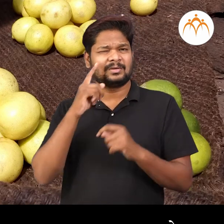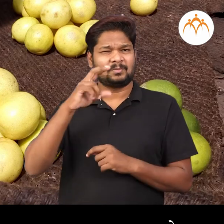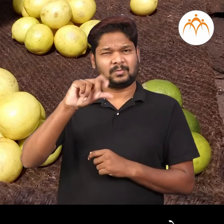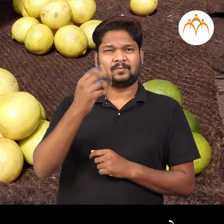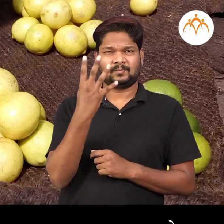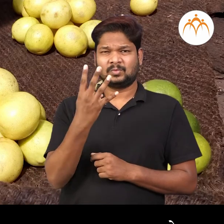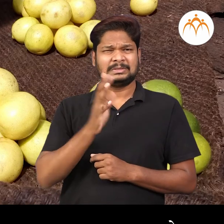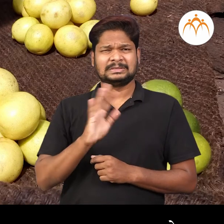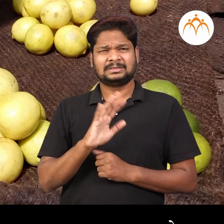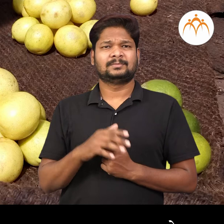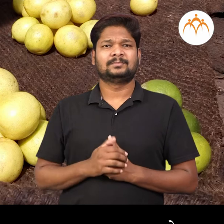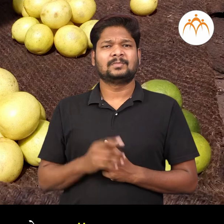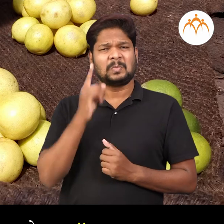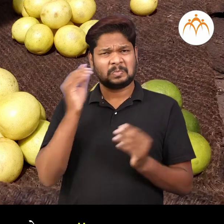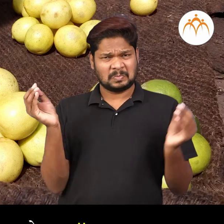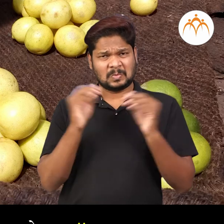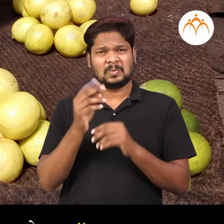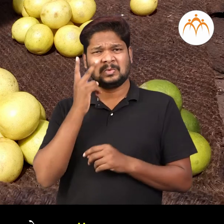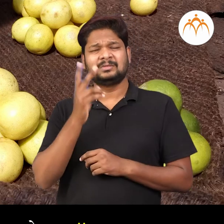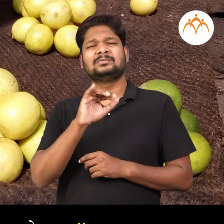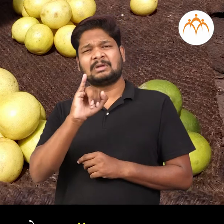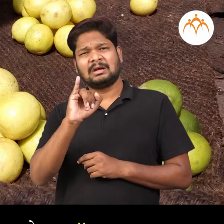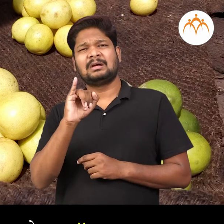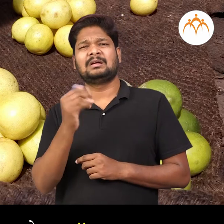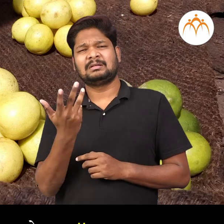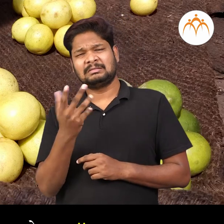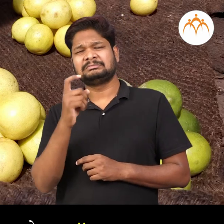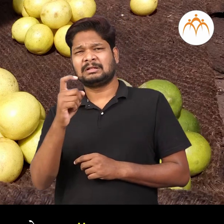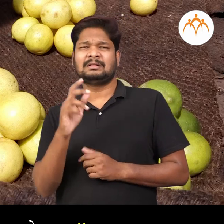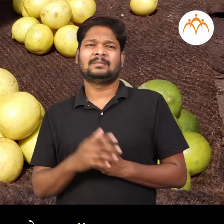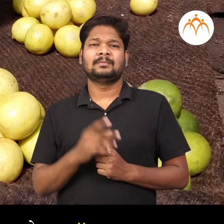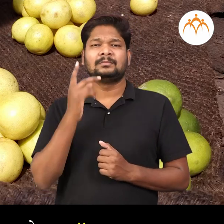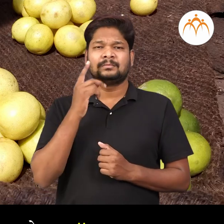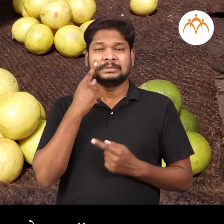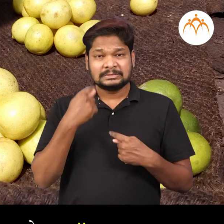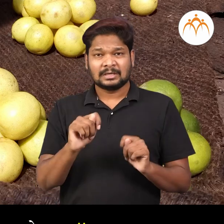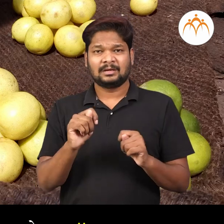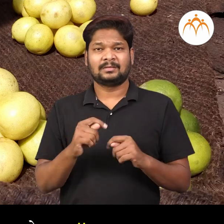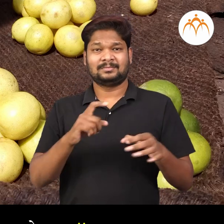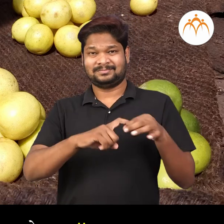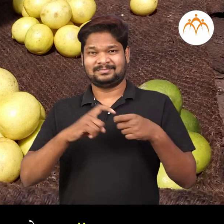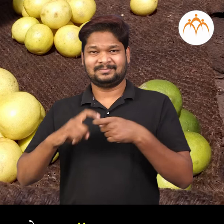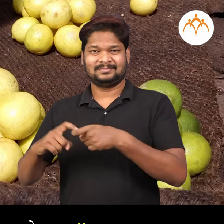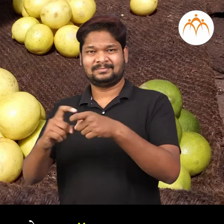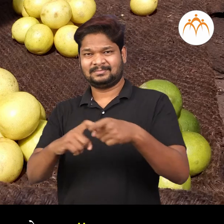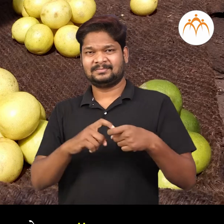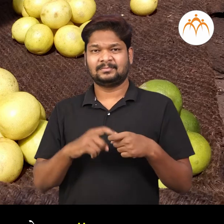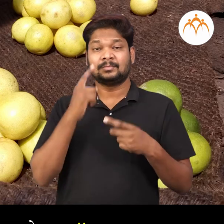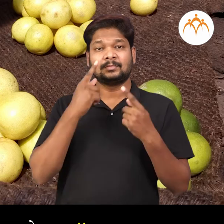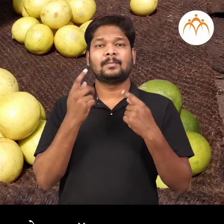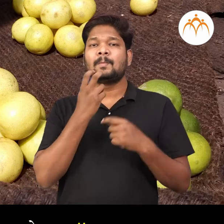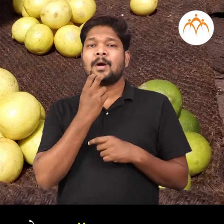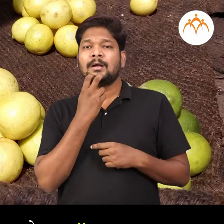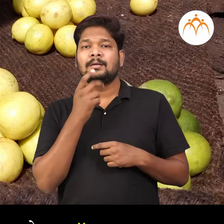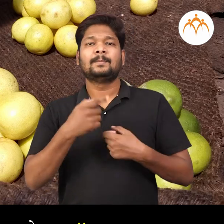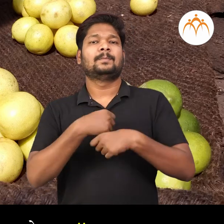तुमचा आजू-बाजू लाश ले लिया वस्तुओं शाहपुर करुण सुलझा ली घट मौं जड़े सेल